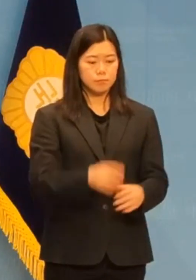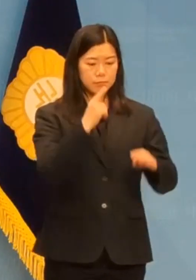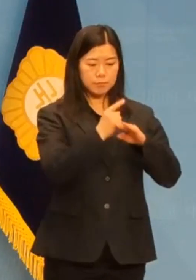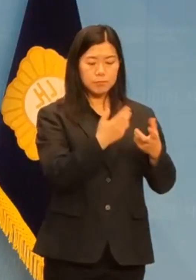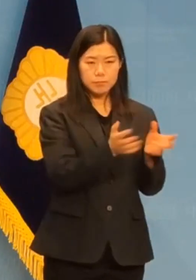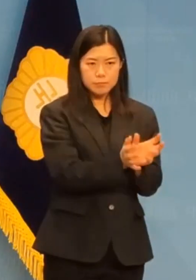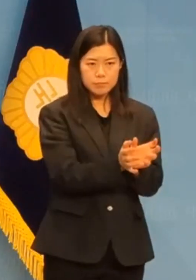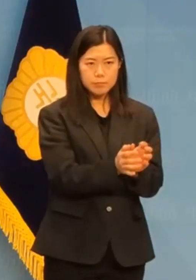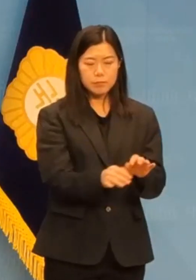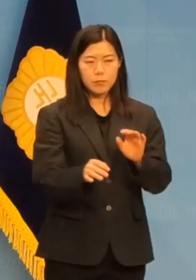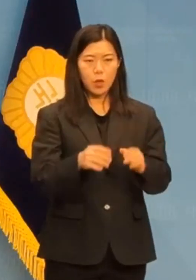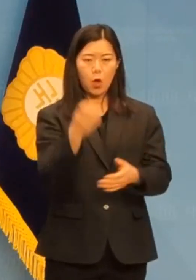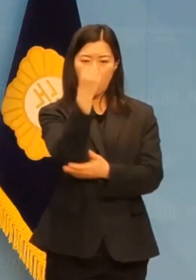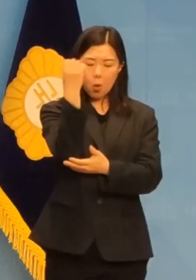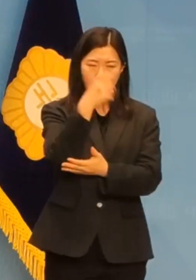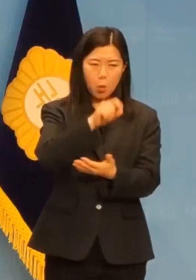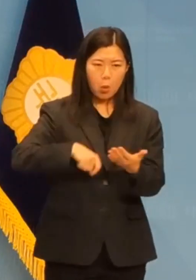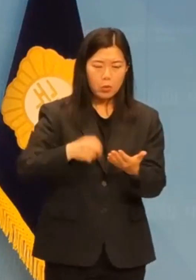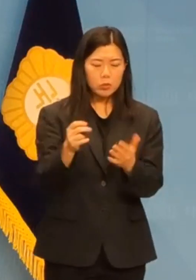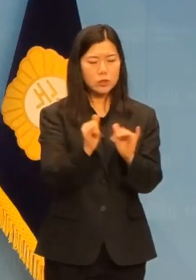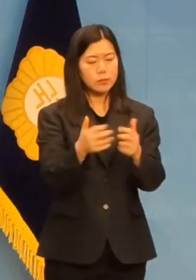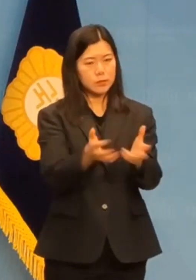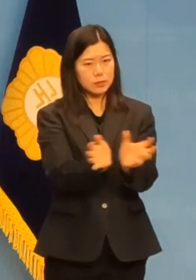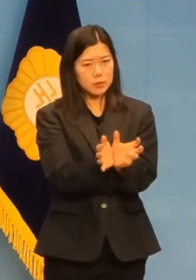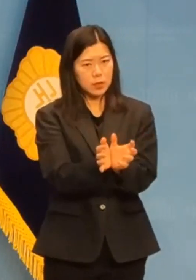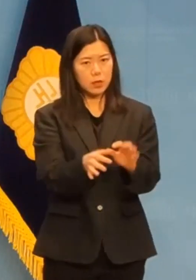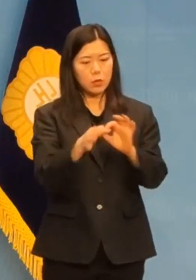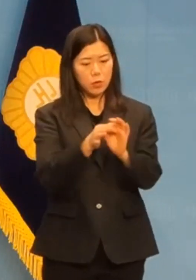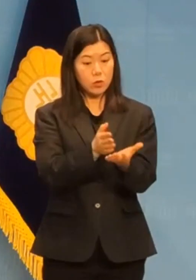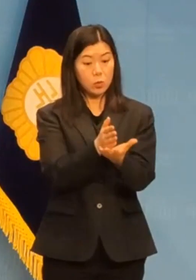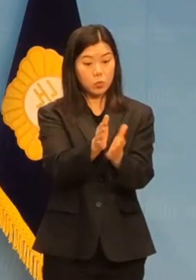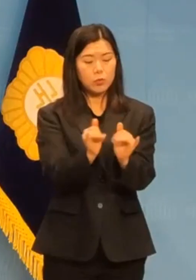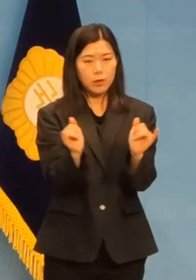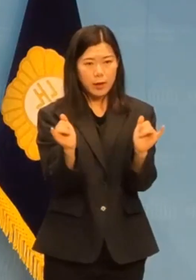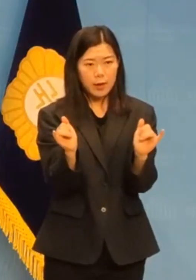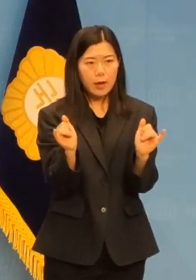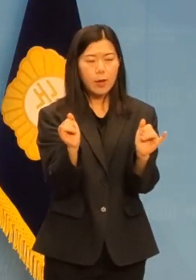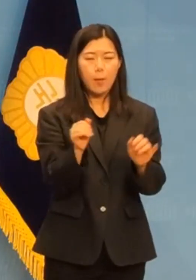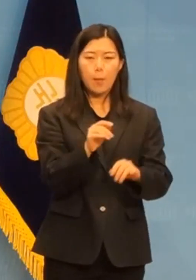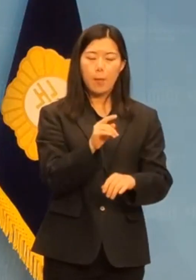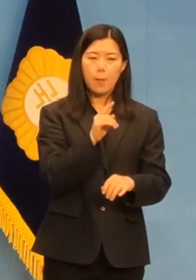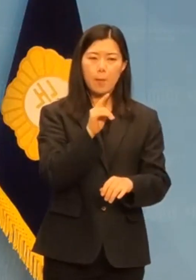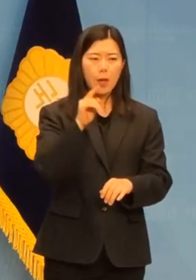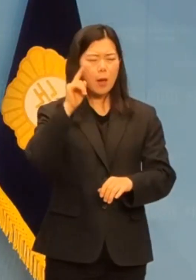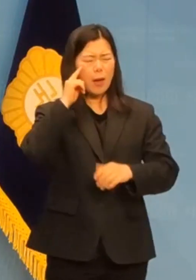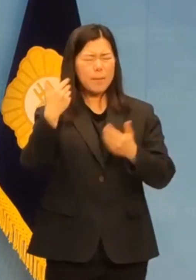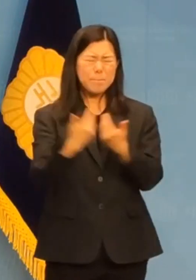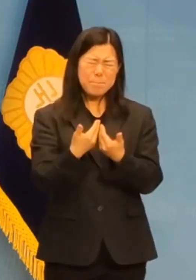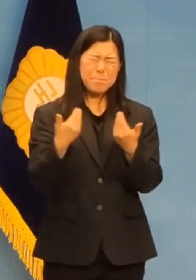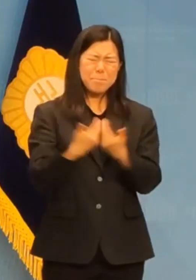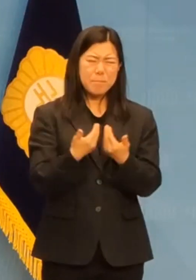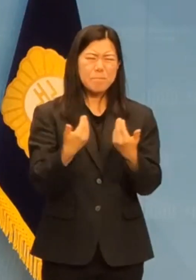민주당이 언론계와 시민단체, 관련 전문가들의 한 목소리로 반대해온